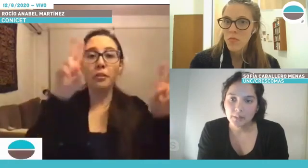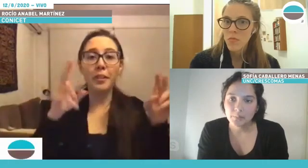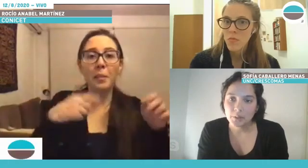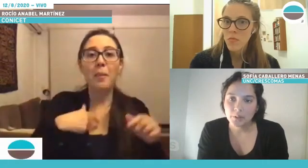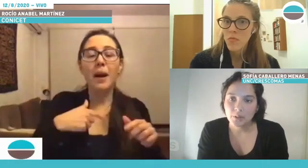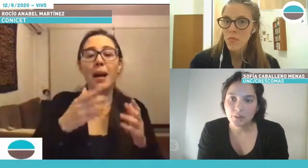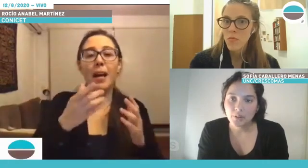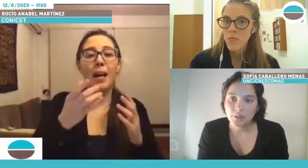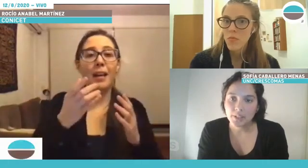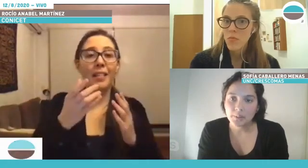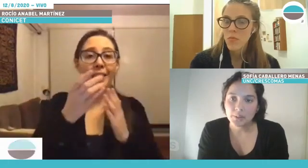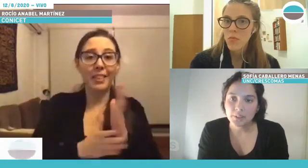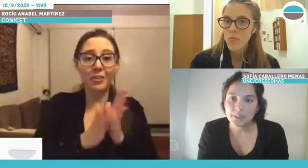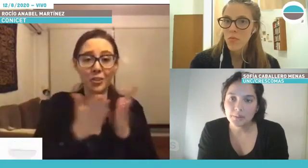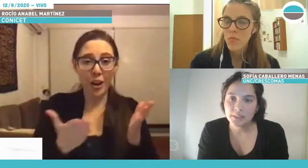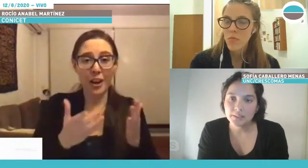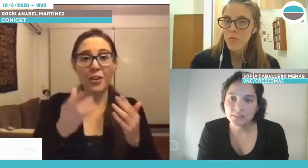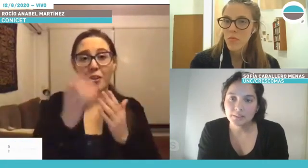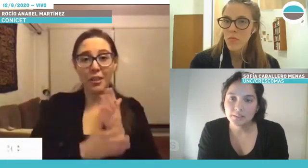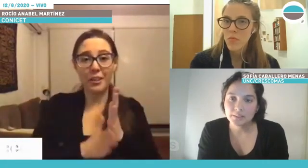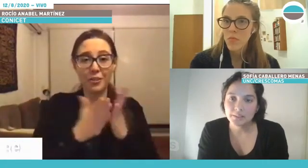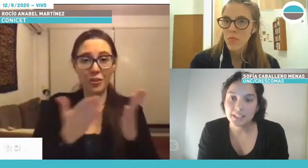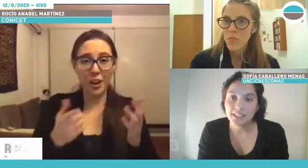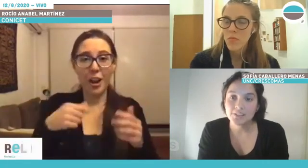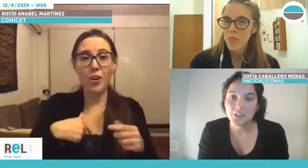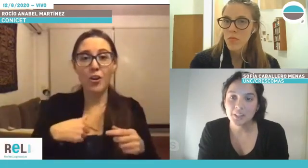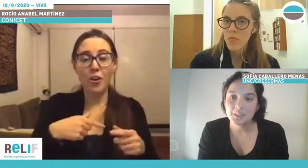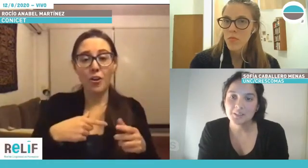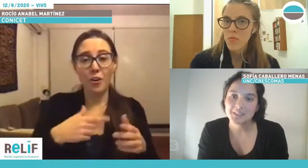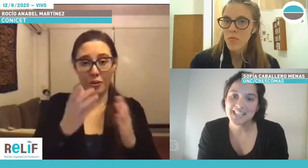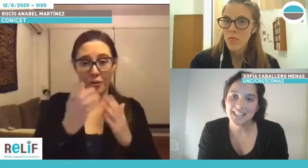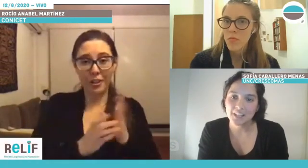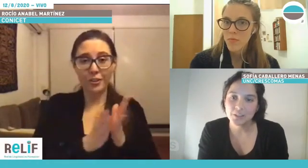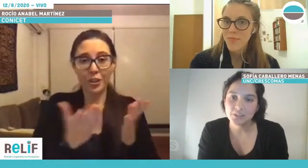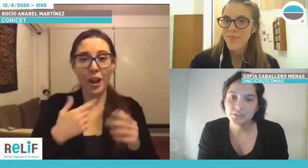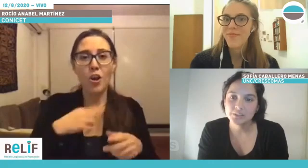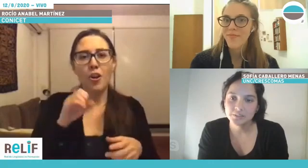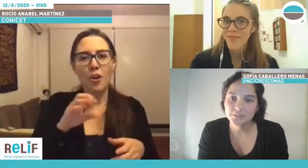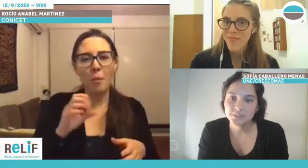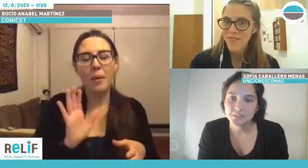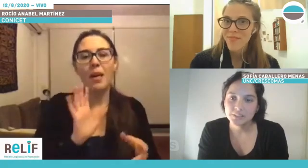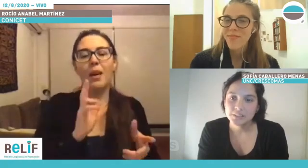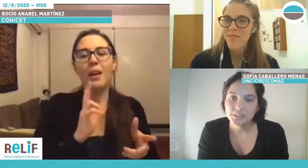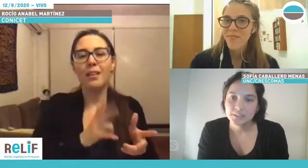por ejemplo, con respecto al tema del diccionario, señario.